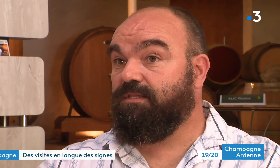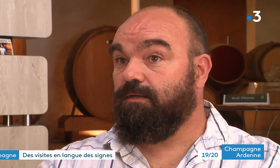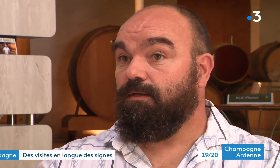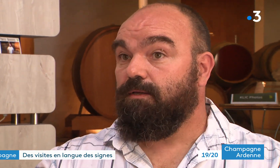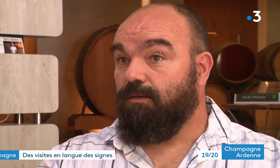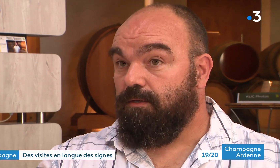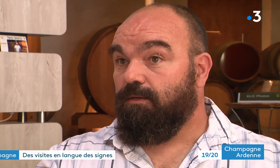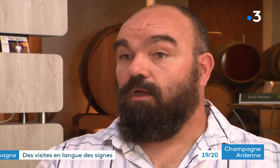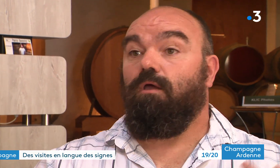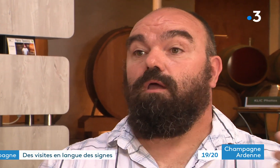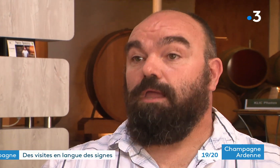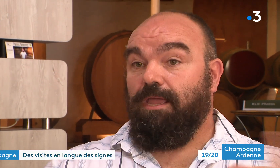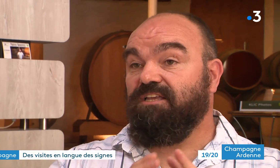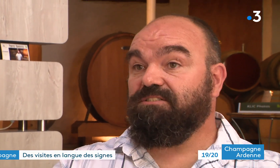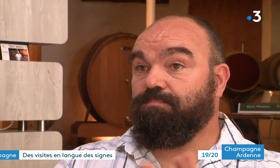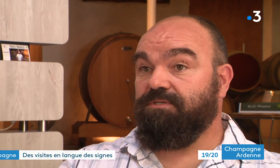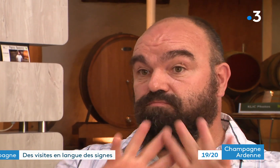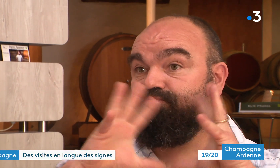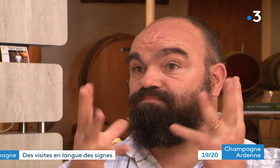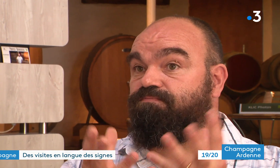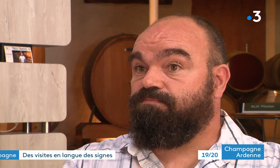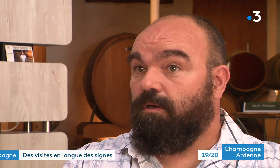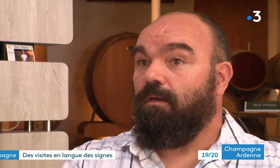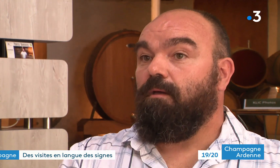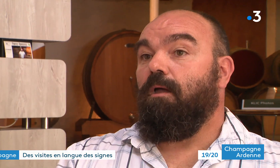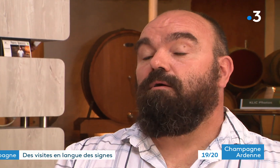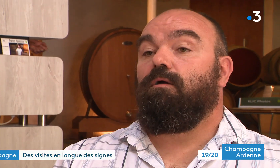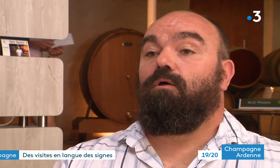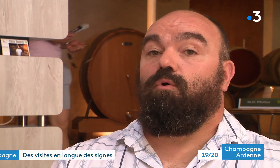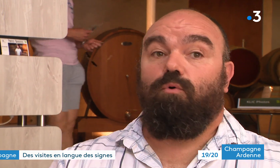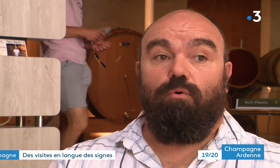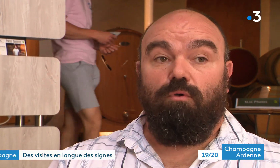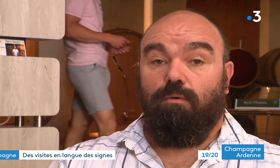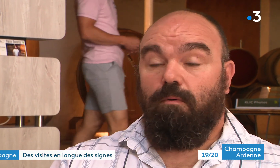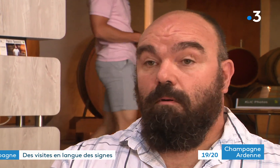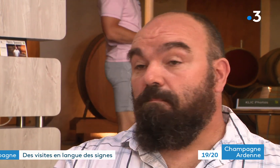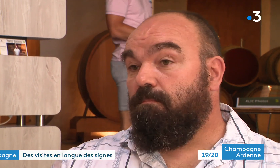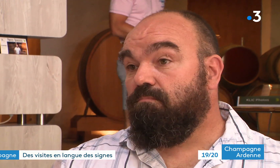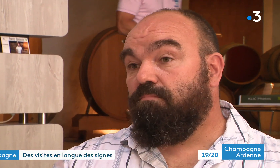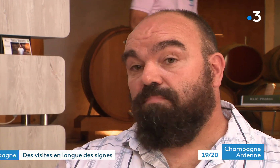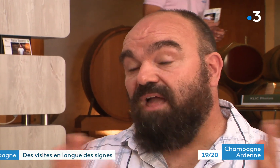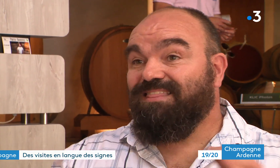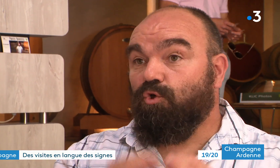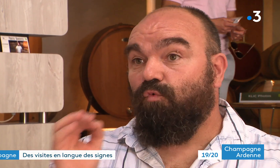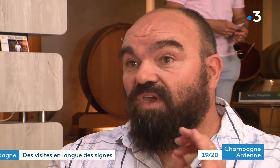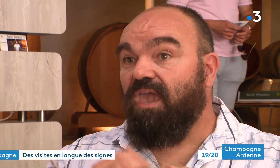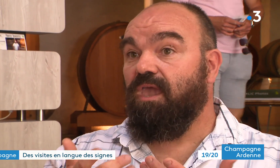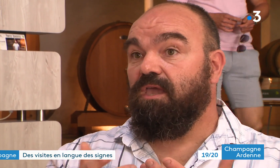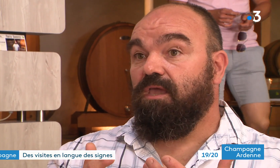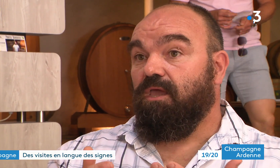la suite qu nous ont proposé. Ils expliquaient l'ensemble de la vignification. Plein de